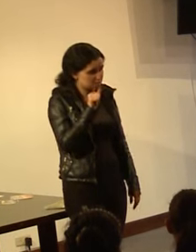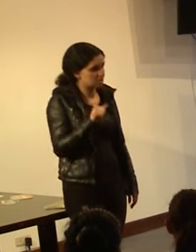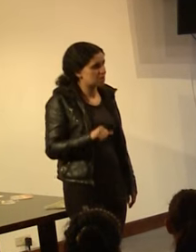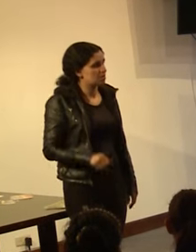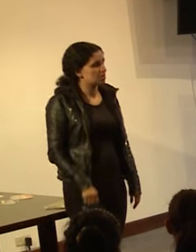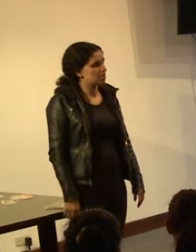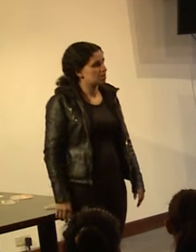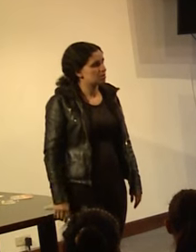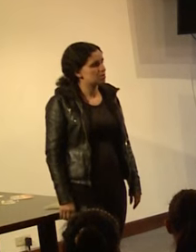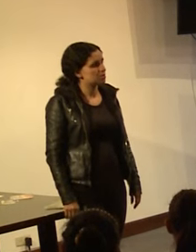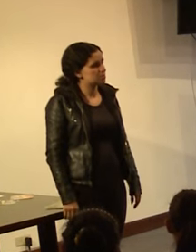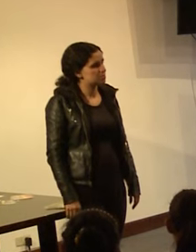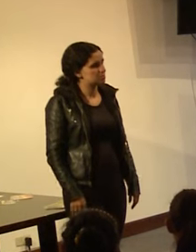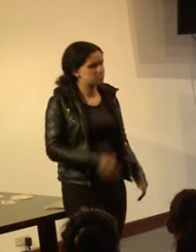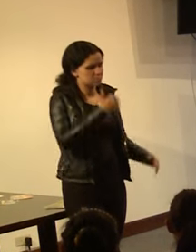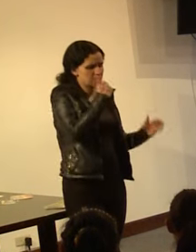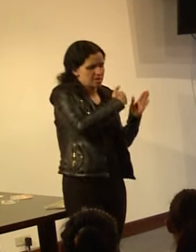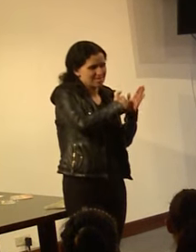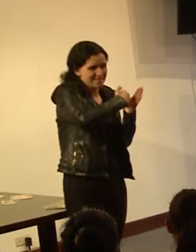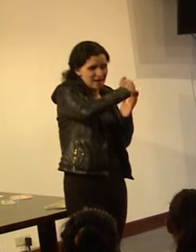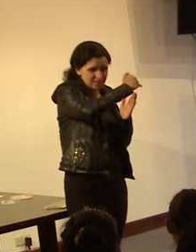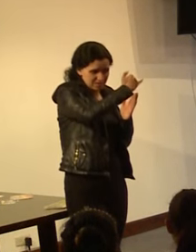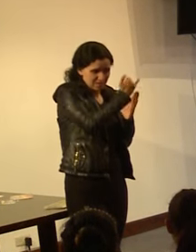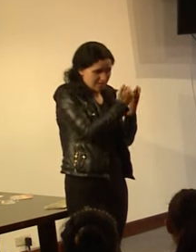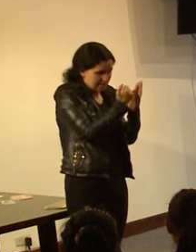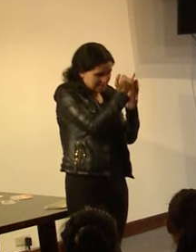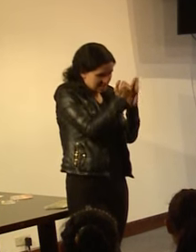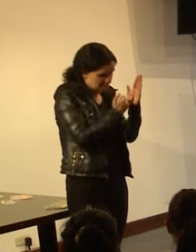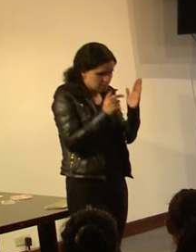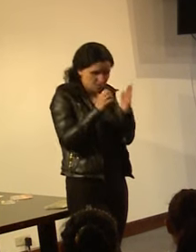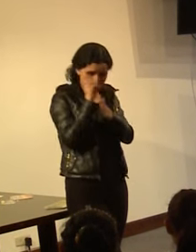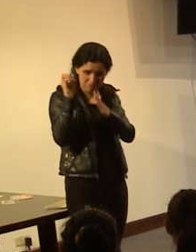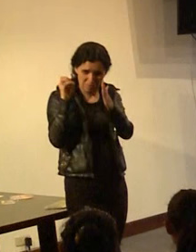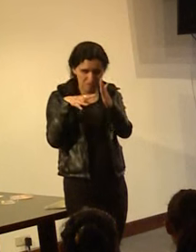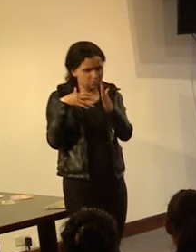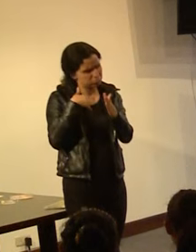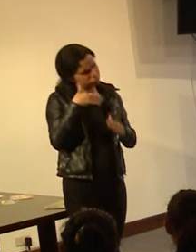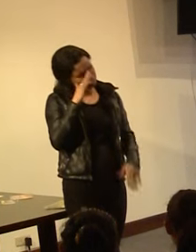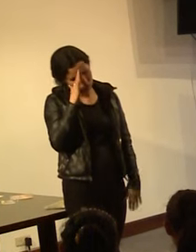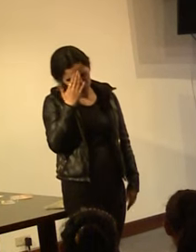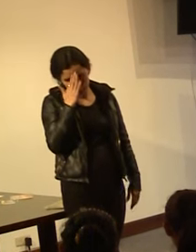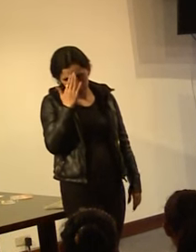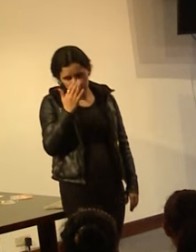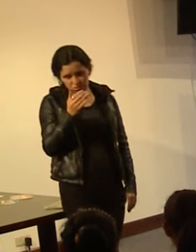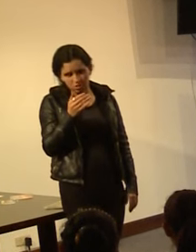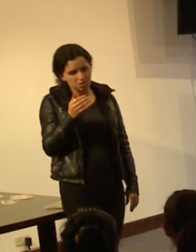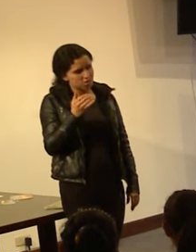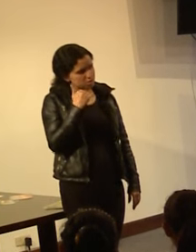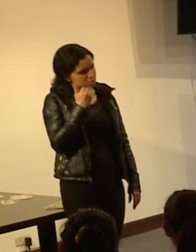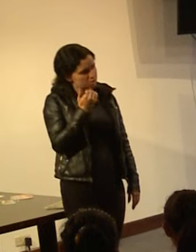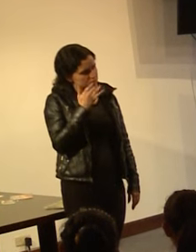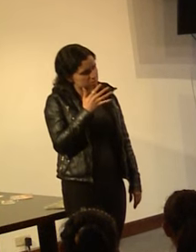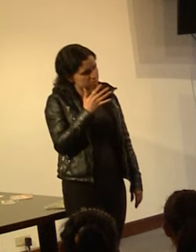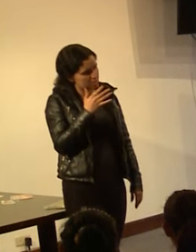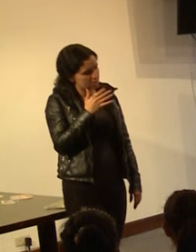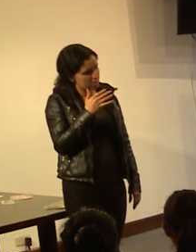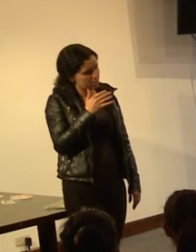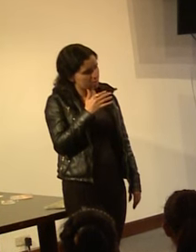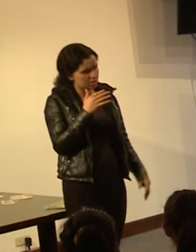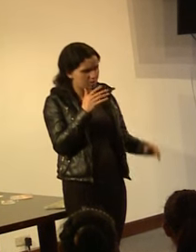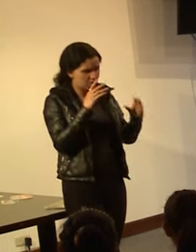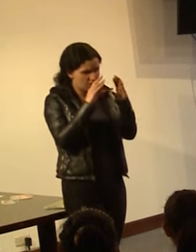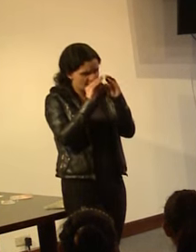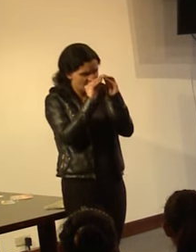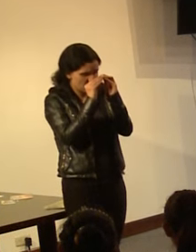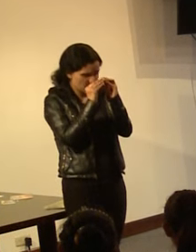El tema de la mancha y el trazo, porque creo que si se habla de la forma, creo que hay trazo